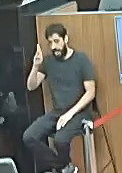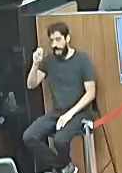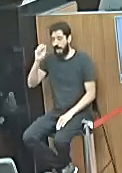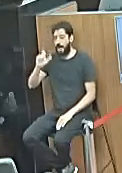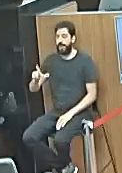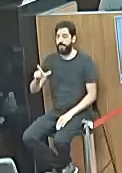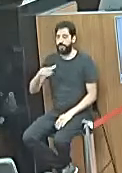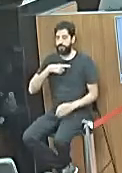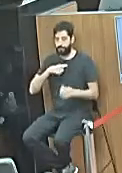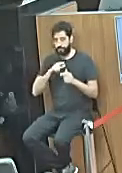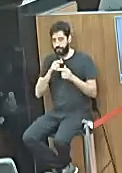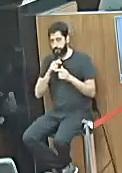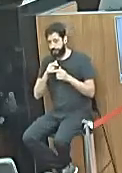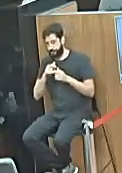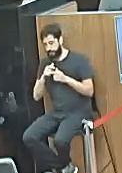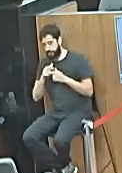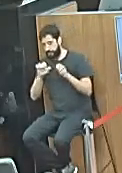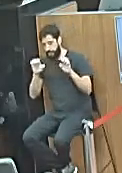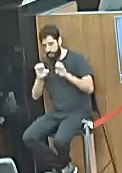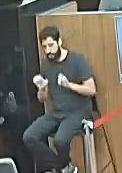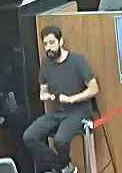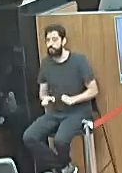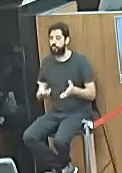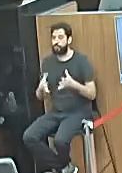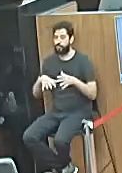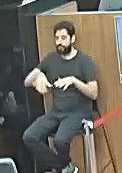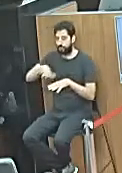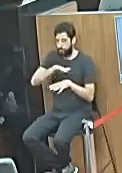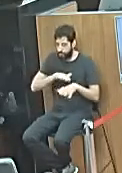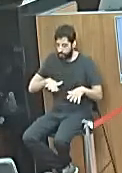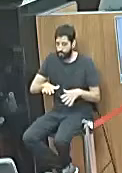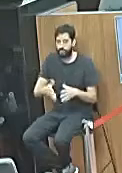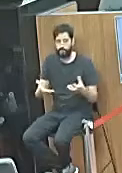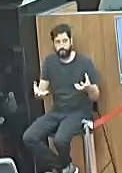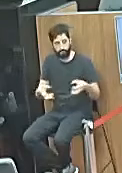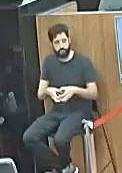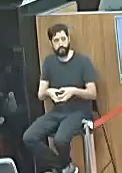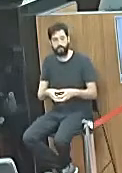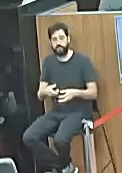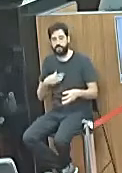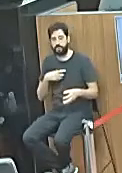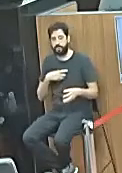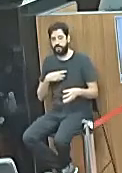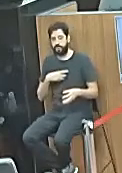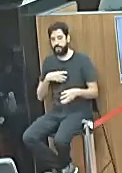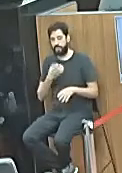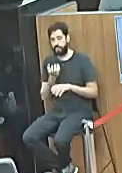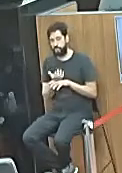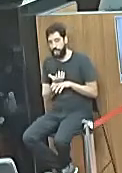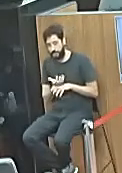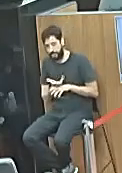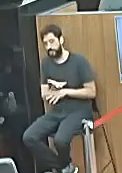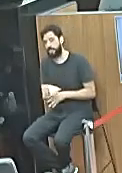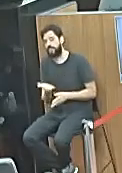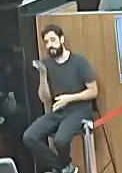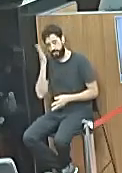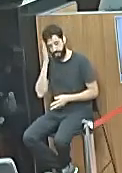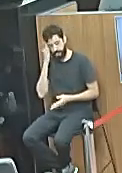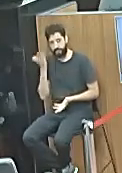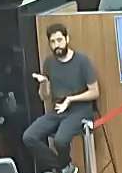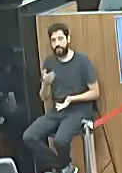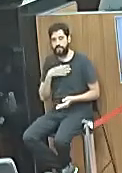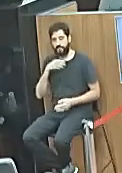estrutura em volta daquela serra nem região do bope joaquim felício mancini tomou 15 diamantes né que não preciso citar serra